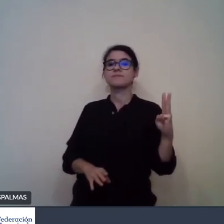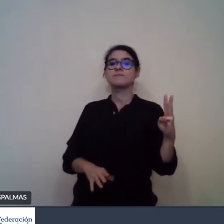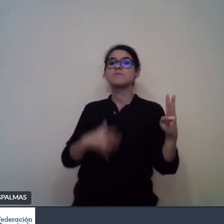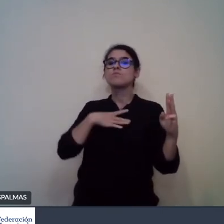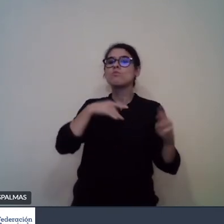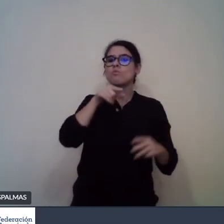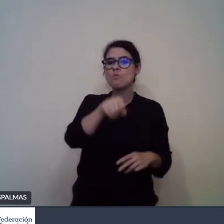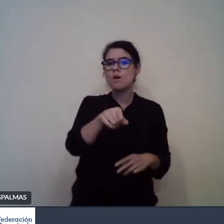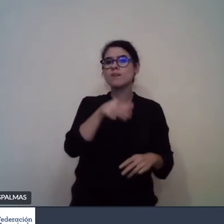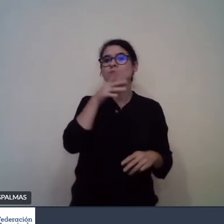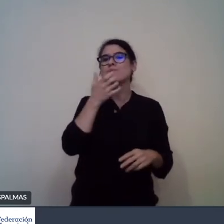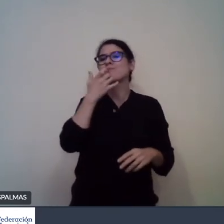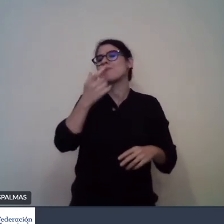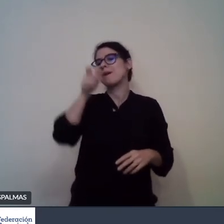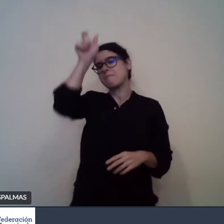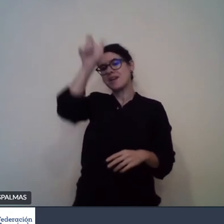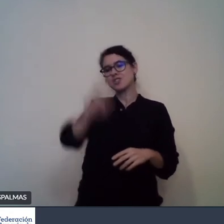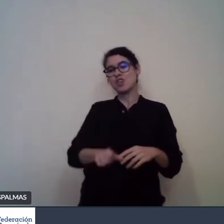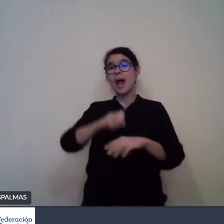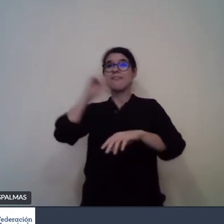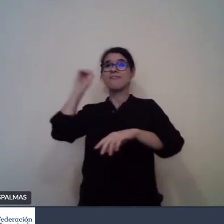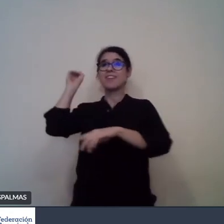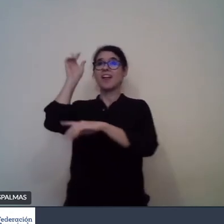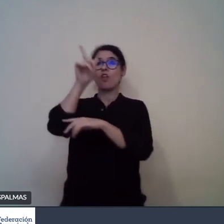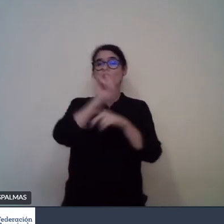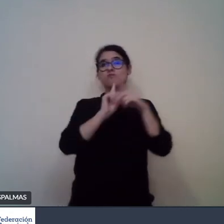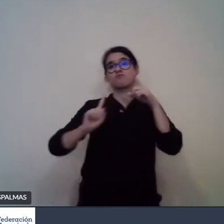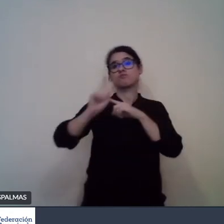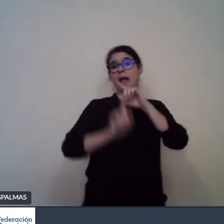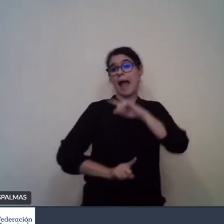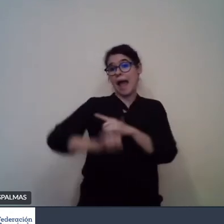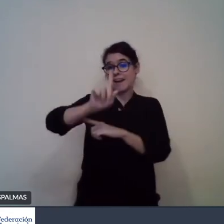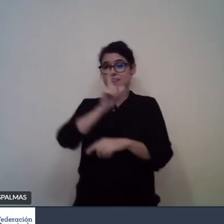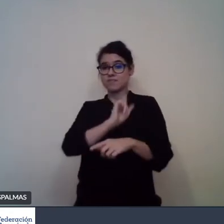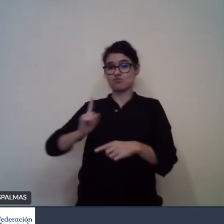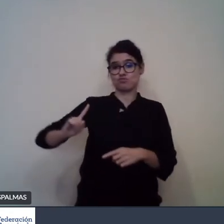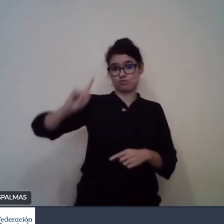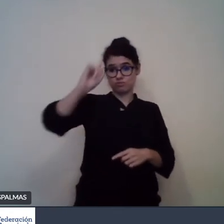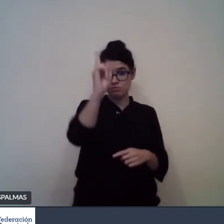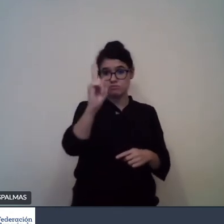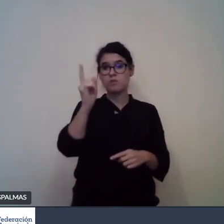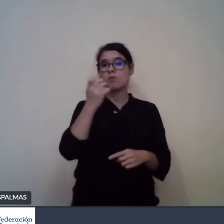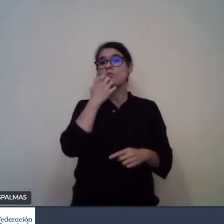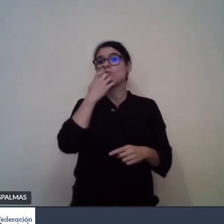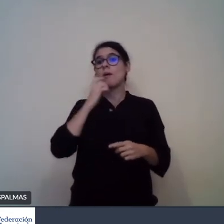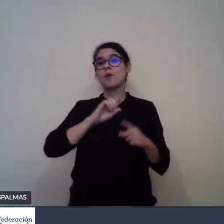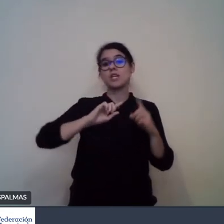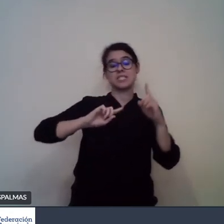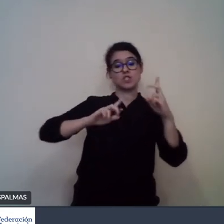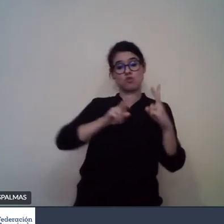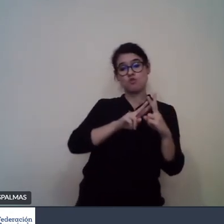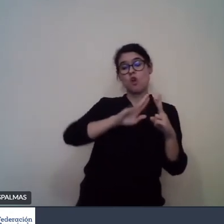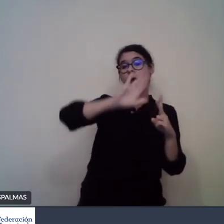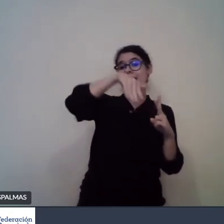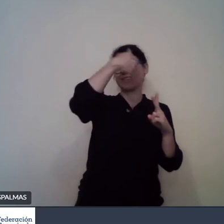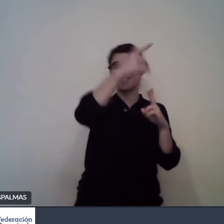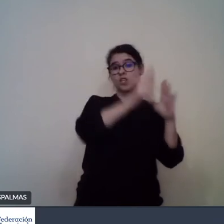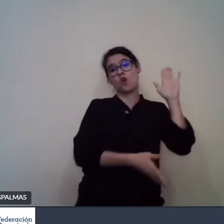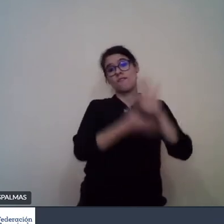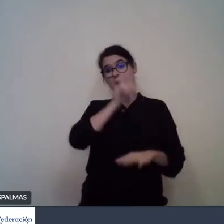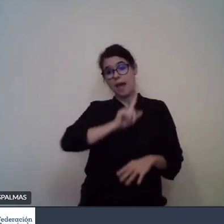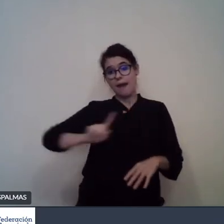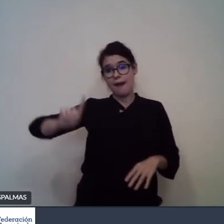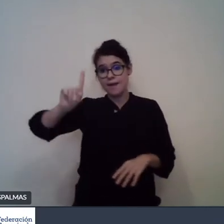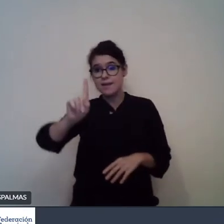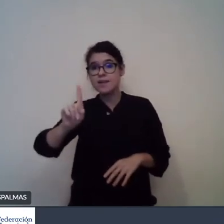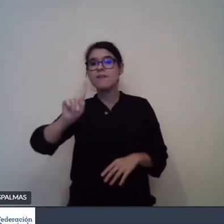Stagger para el tirador que salga arriba. El tirador riza el primero, por ejemplo, y el segundo exterior sube arriba. Directamente puerta